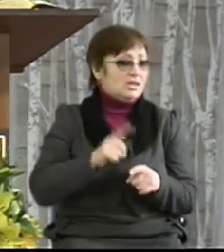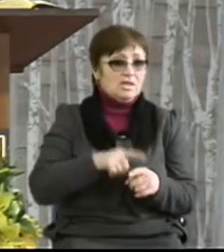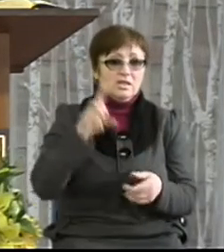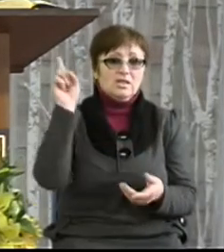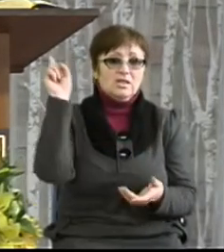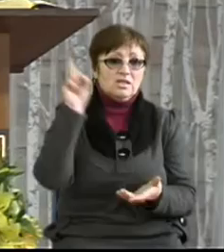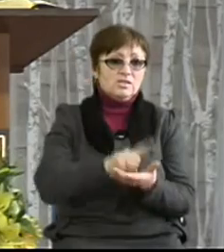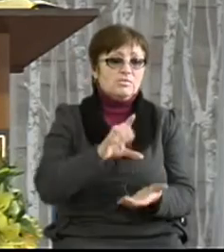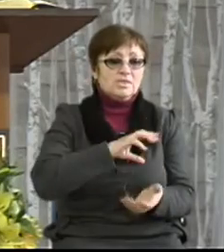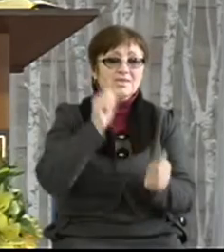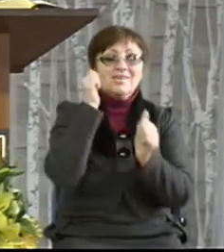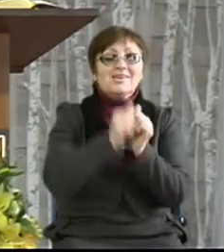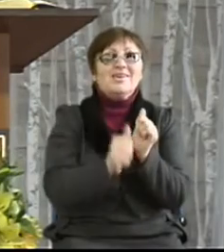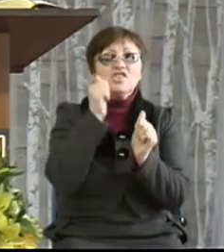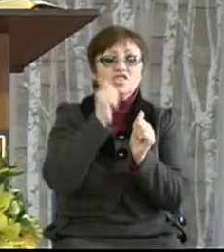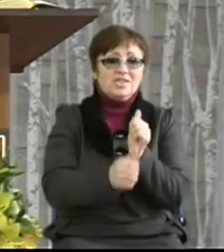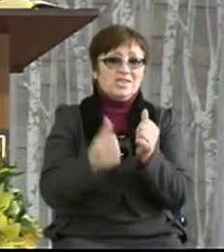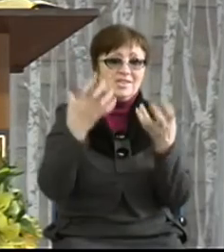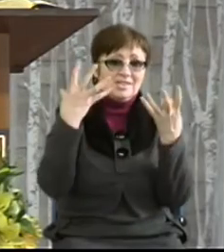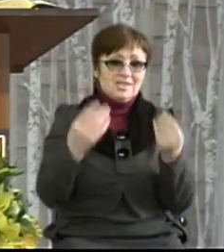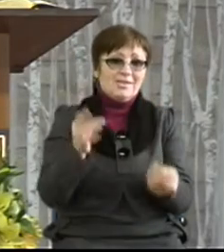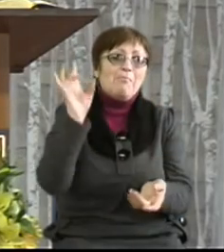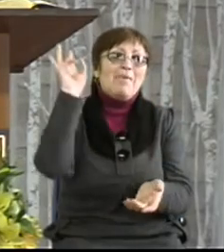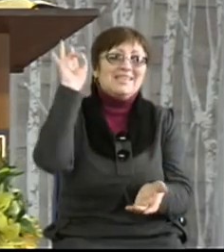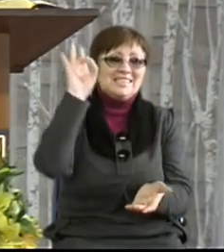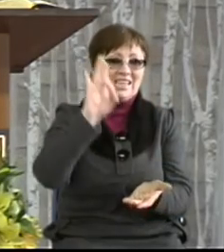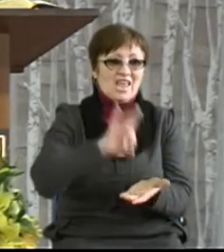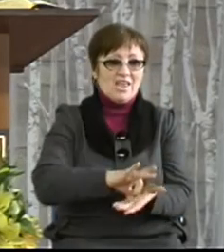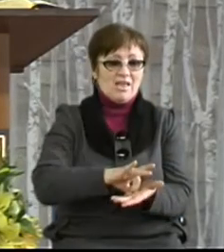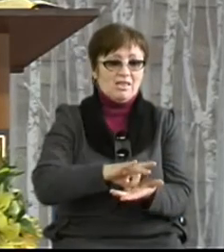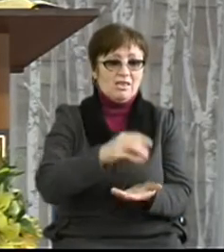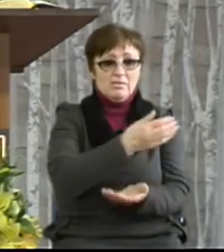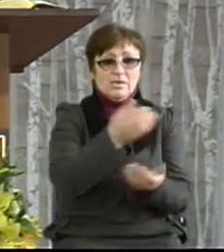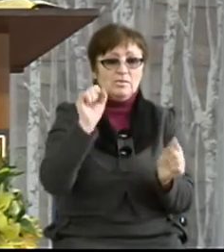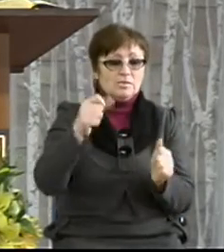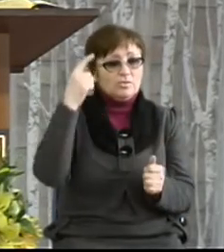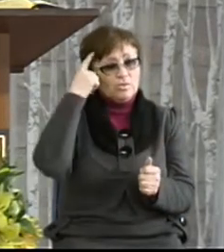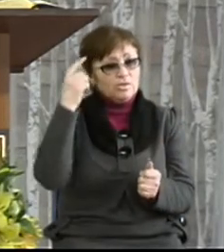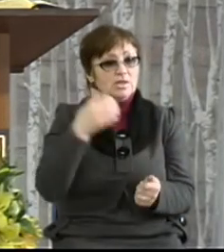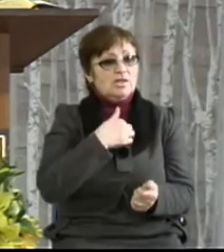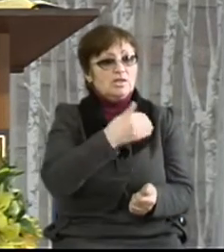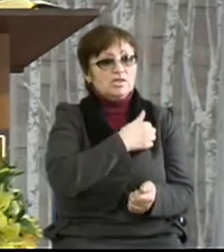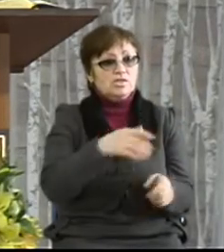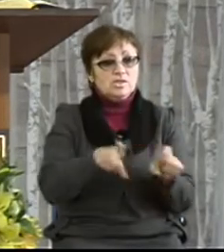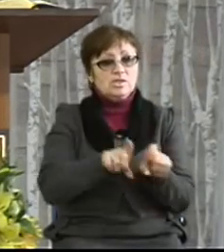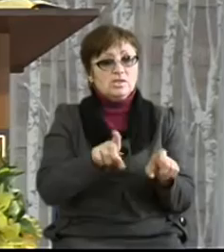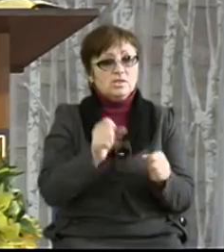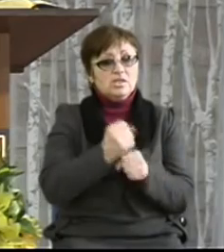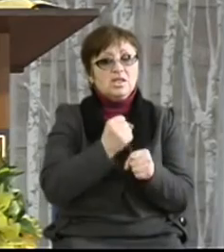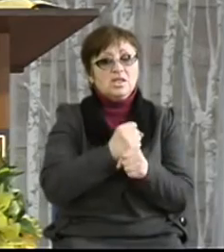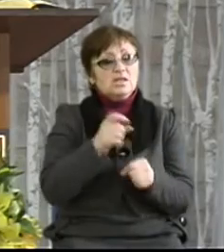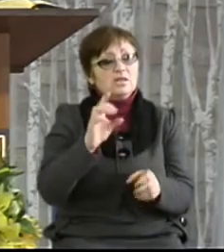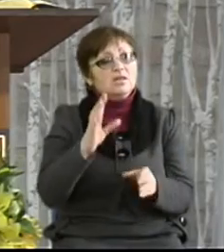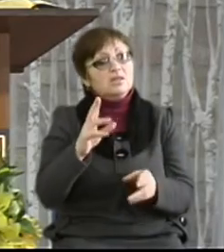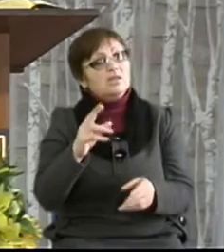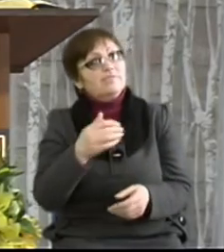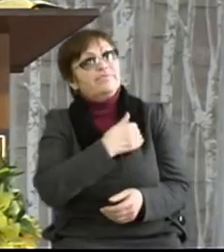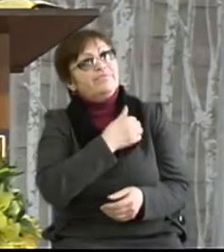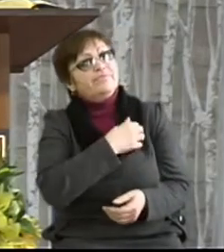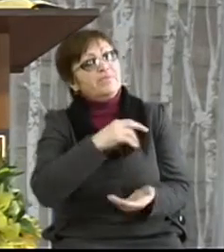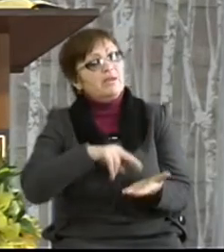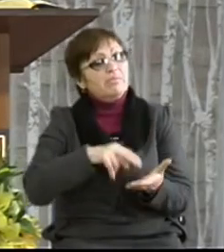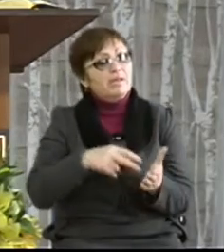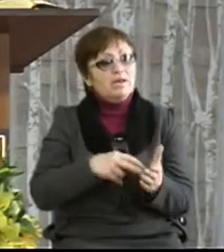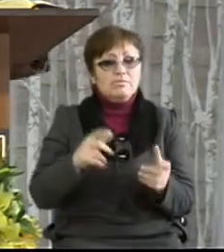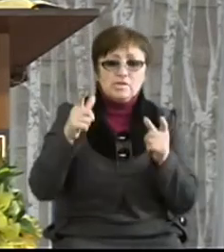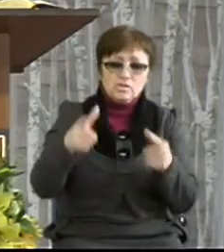жизни практически ежедневно и постоянно. Да, мы можем думать, что мы хотим сделать то-то или то-то, что у нас есть какие-то определенные намерения и